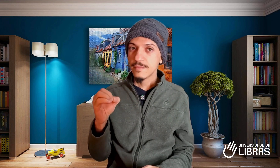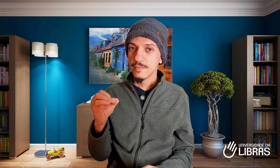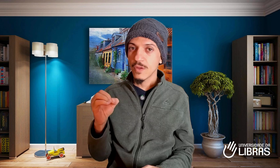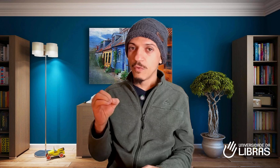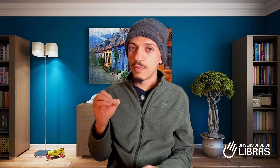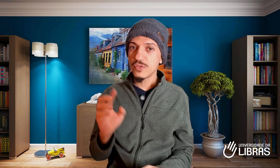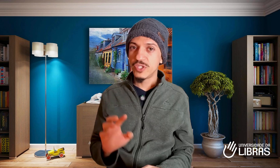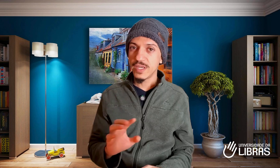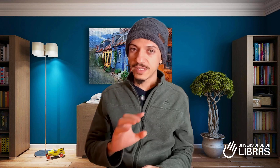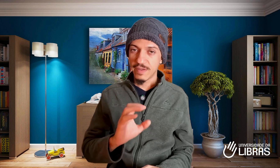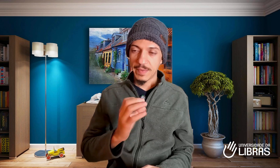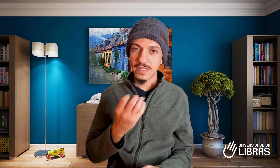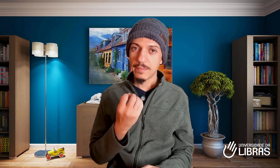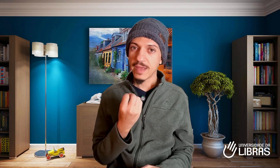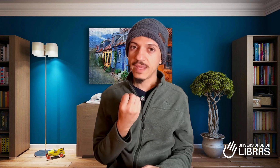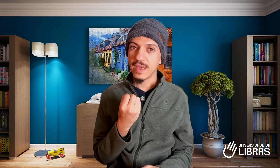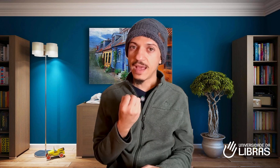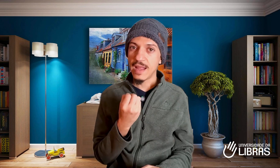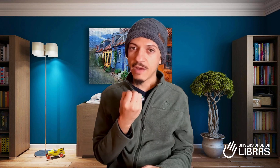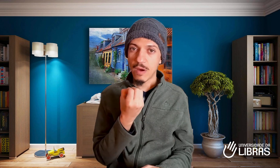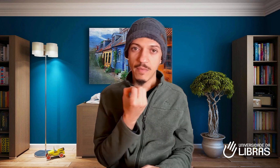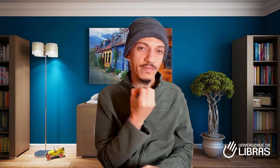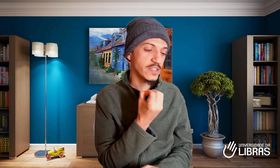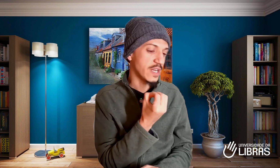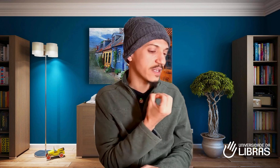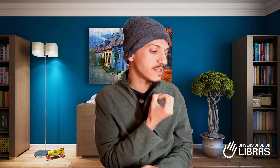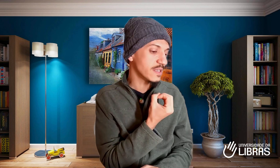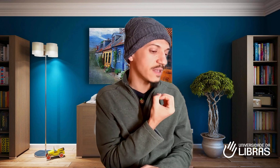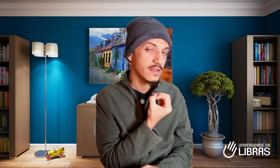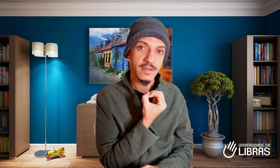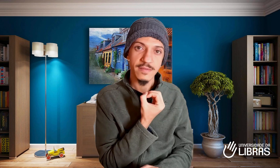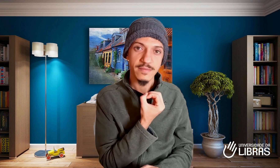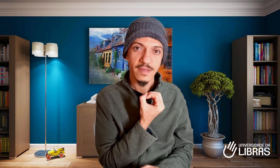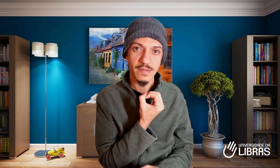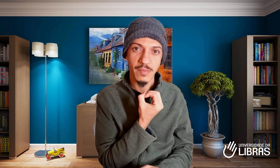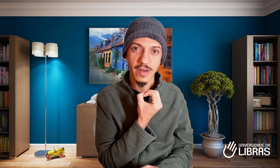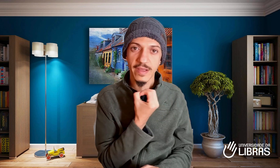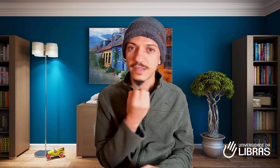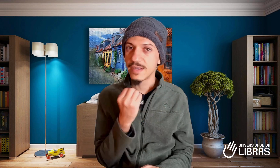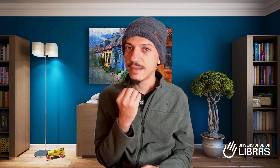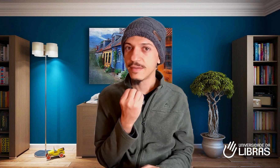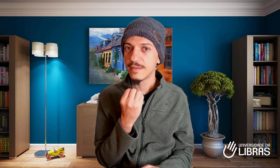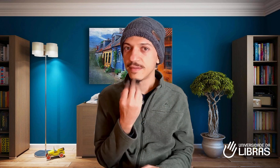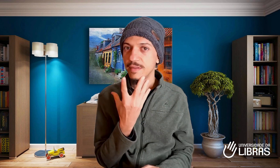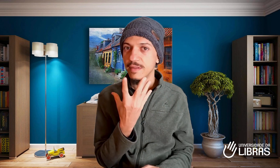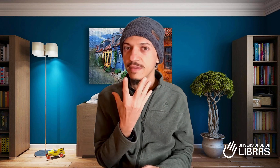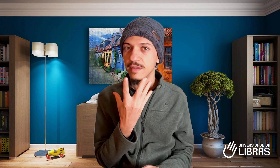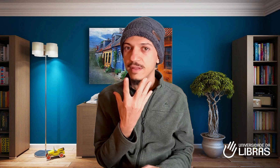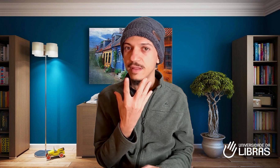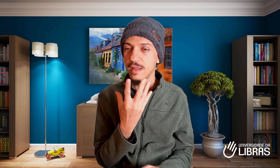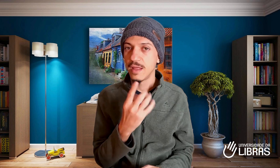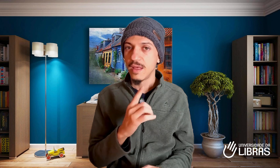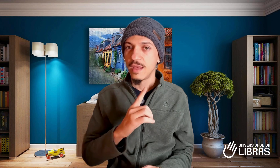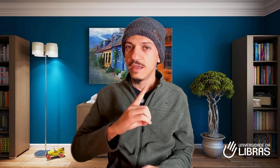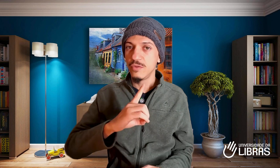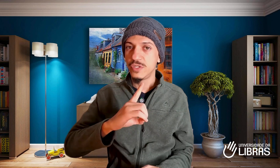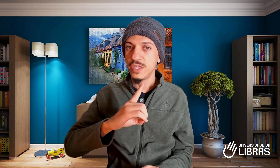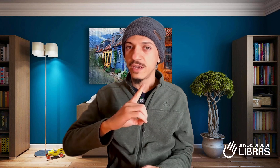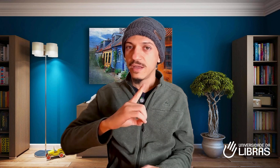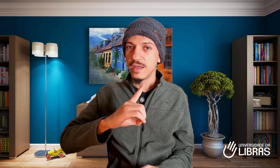O bom dia, você vai perceber que ele é com a mão fechada aqui assim, né? Essa bolinha aqui assim. E o dia